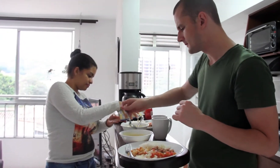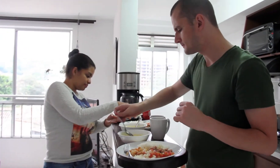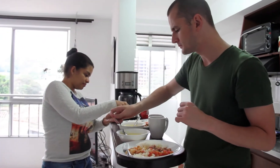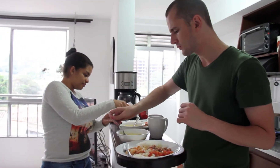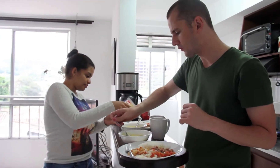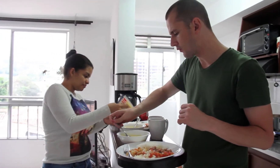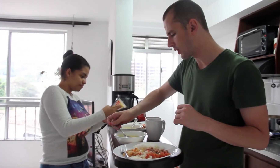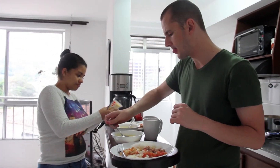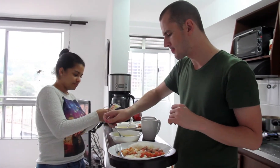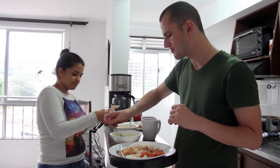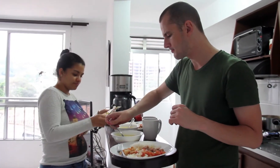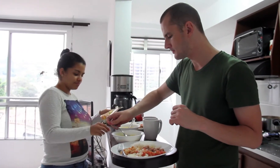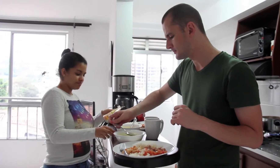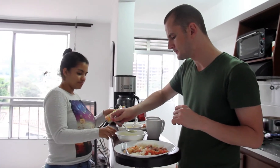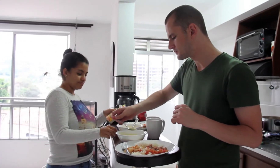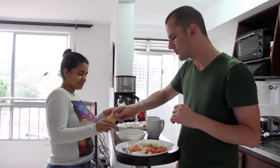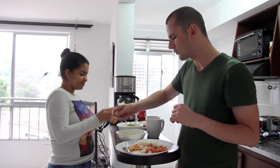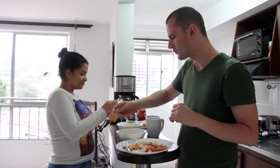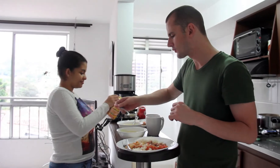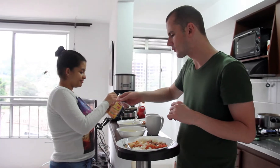delicioso, riquísimo.